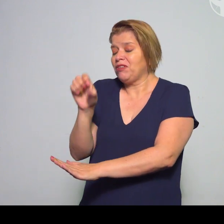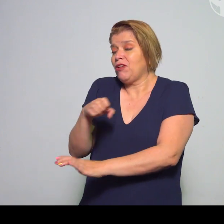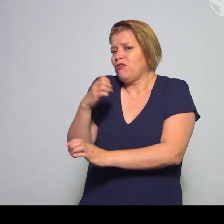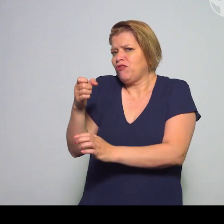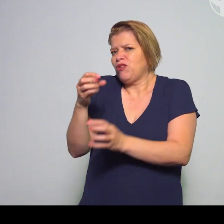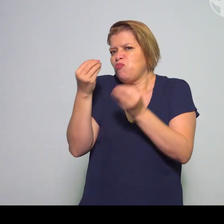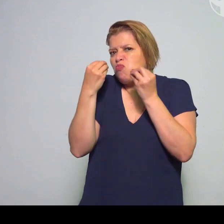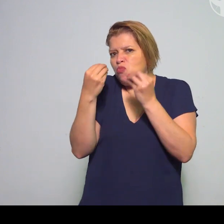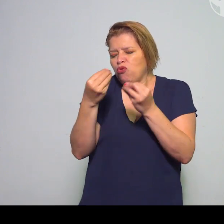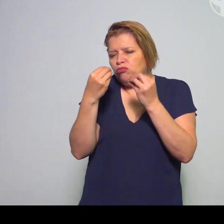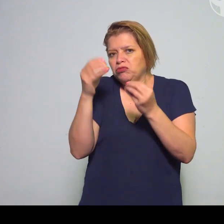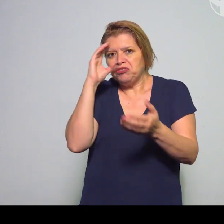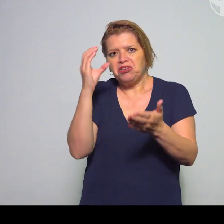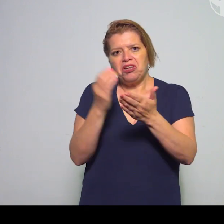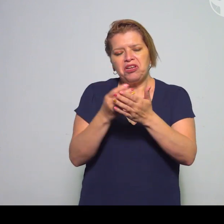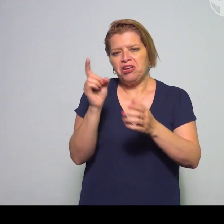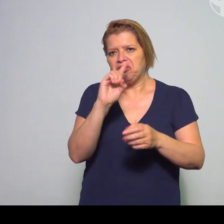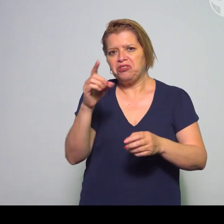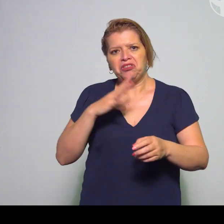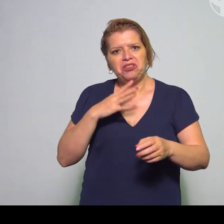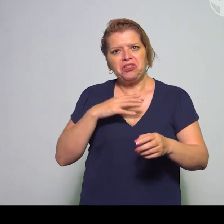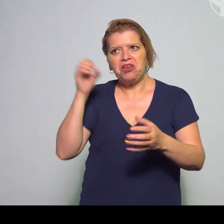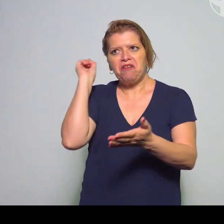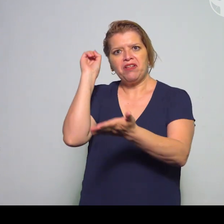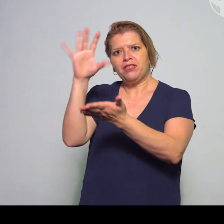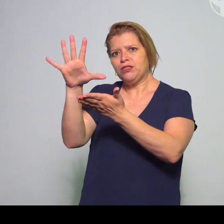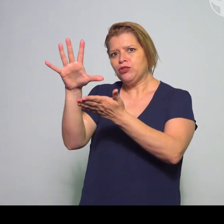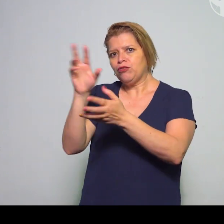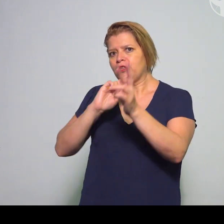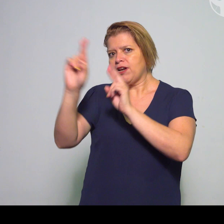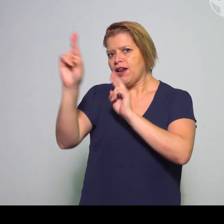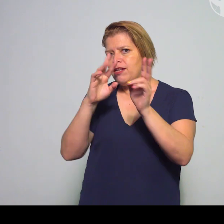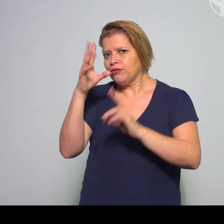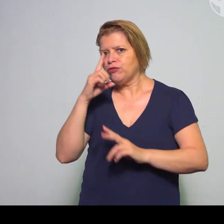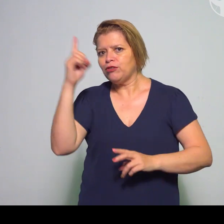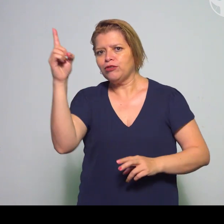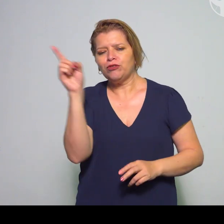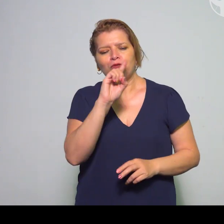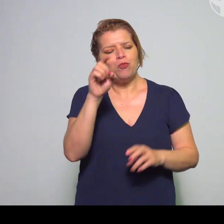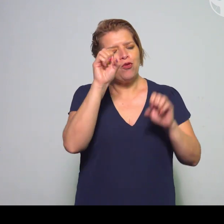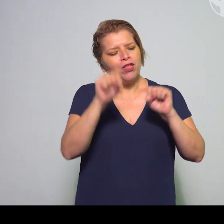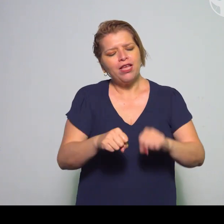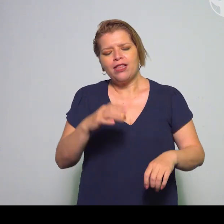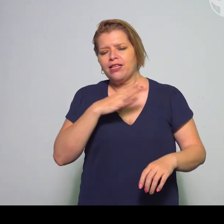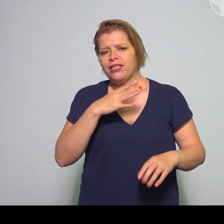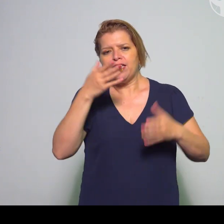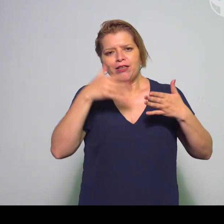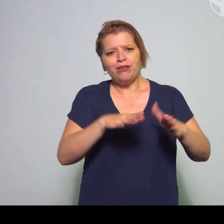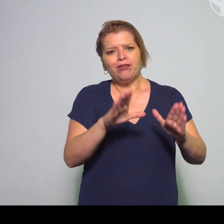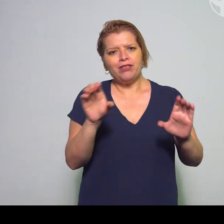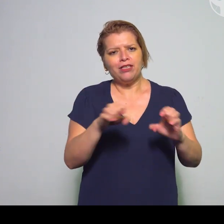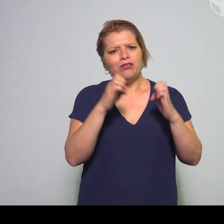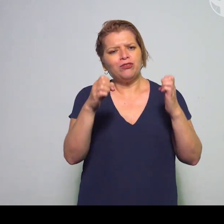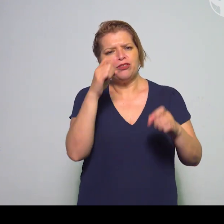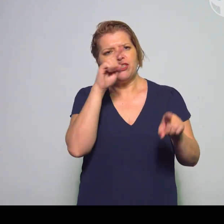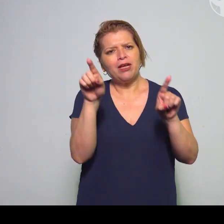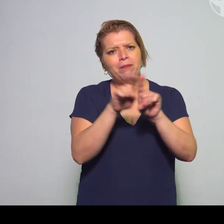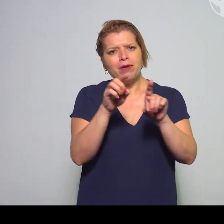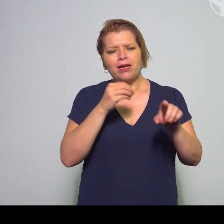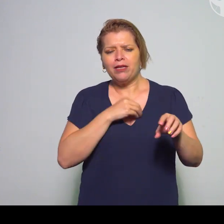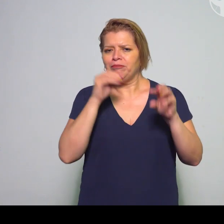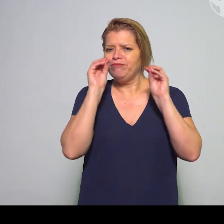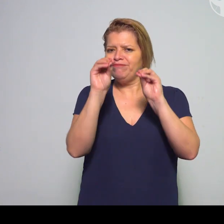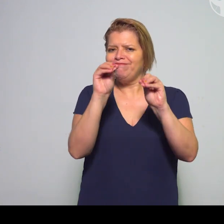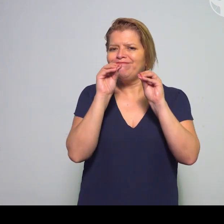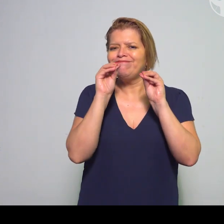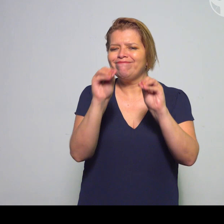Dios, apartado de la bendición y de la relación con Dios por el hecho de no poder tener hijos. Otra cosa que